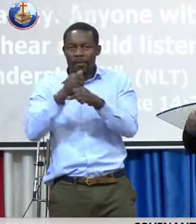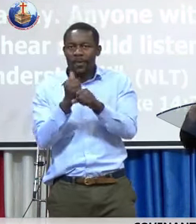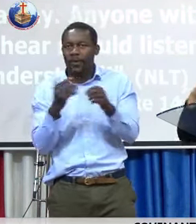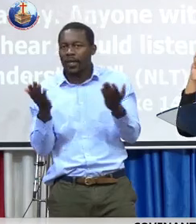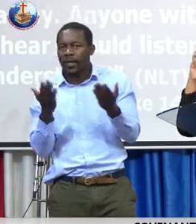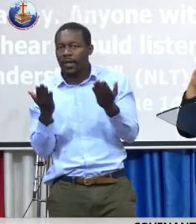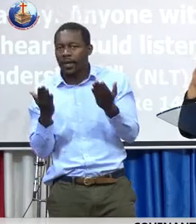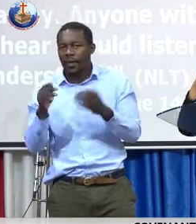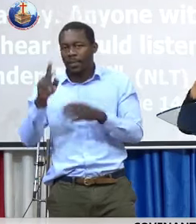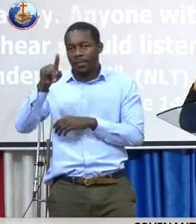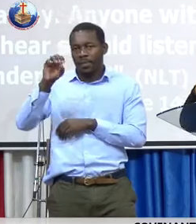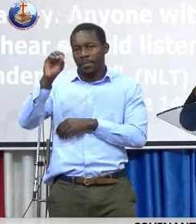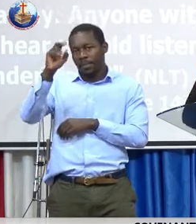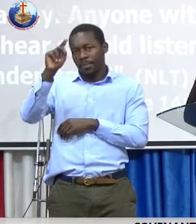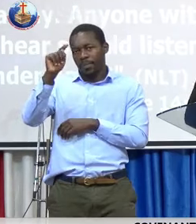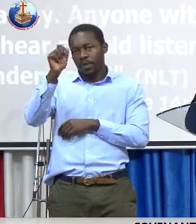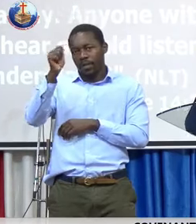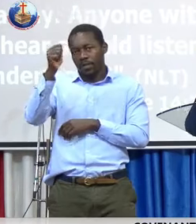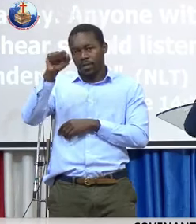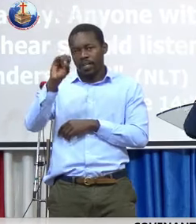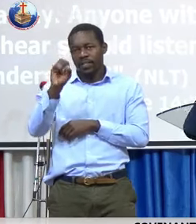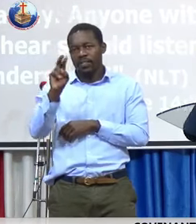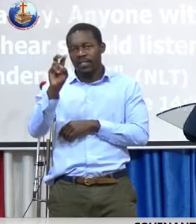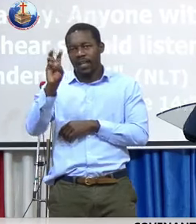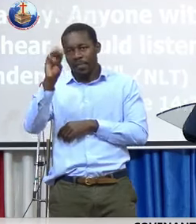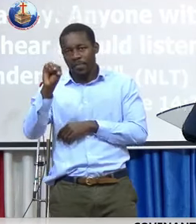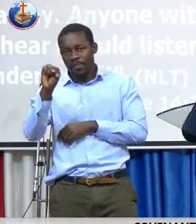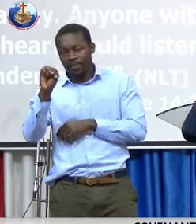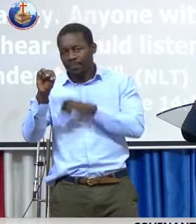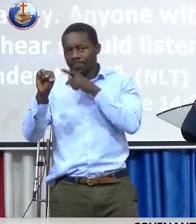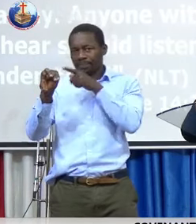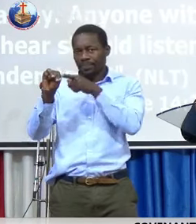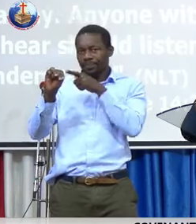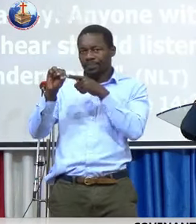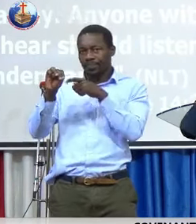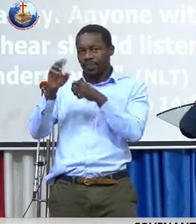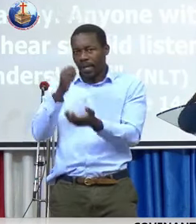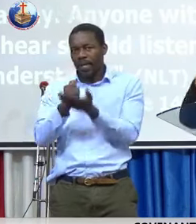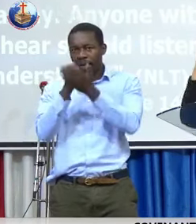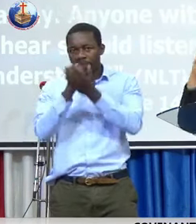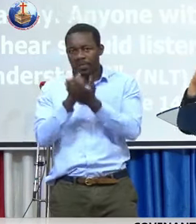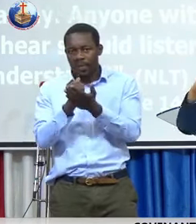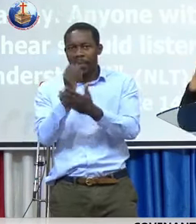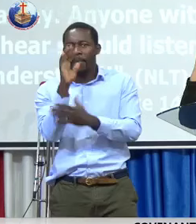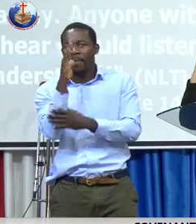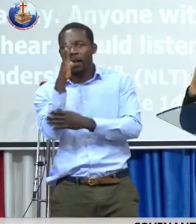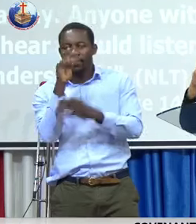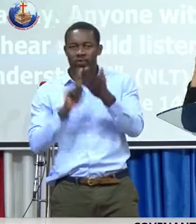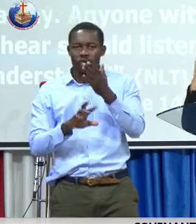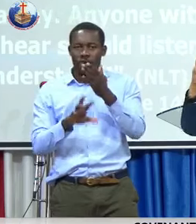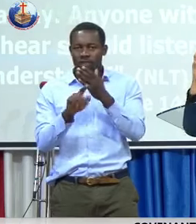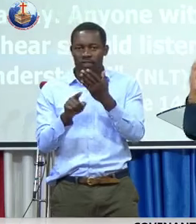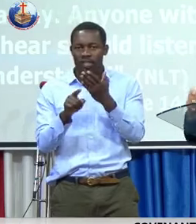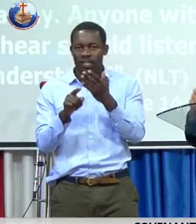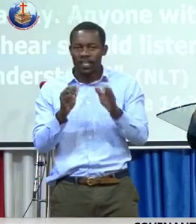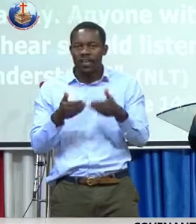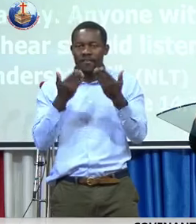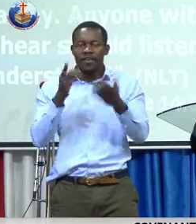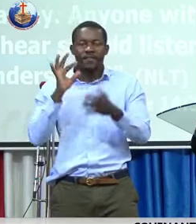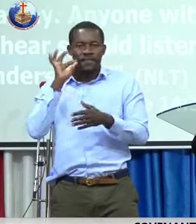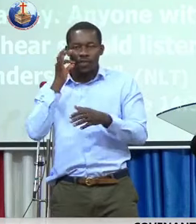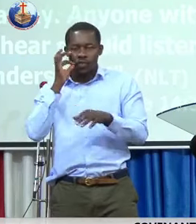na potassium. And what potassium does for our plants, na kile ambacho hicho kiungo kinafanya kwenye mimea yetu, it aids in the bearing of good